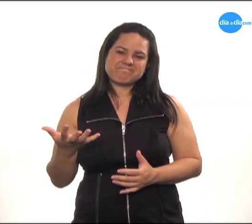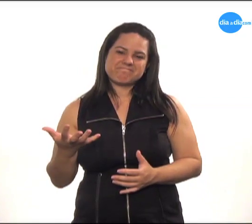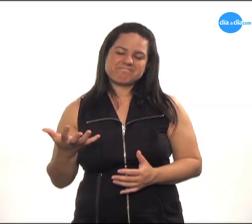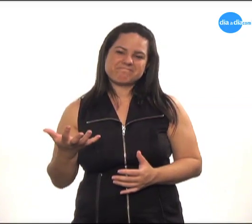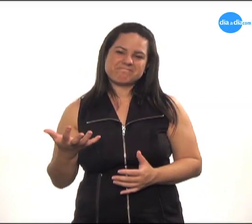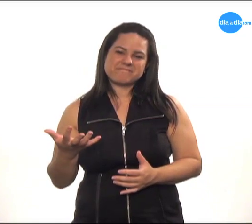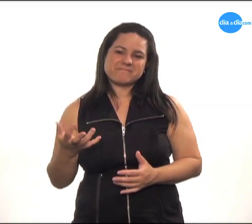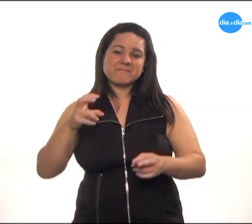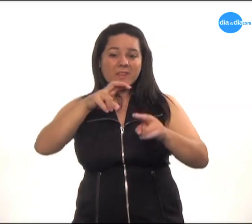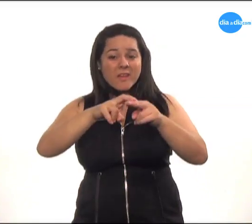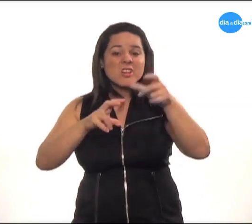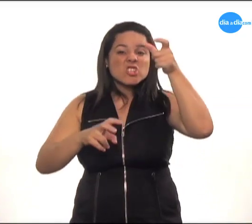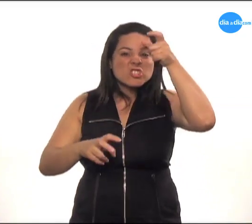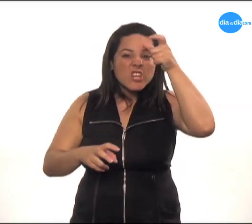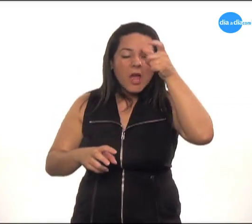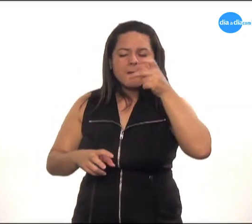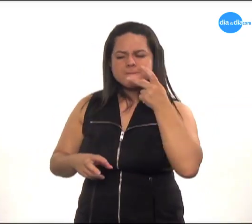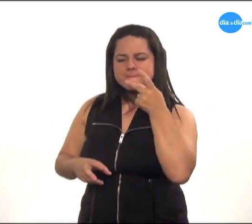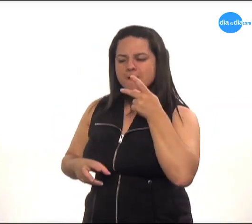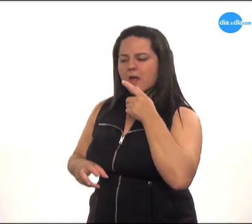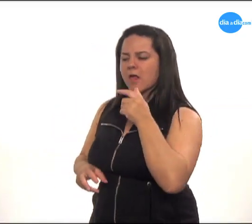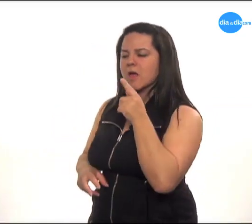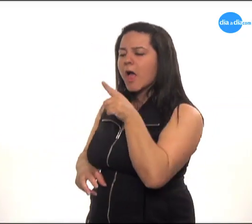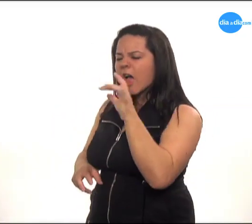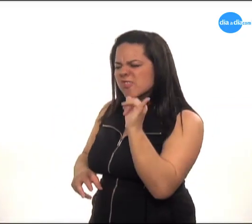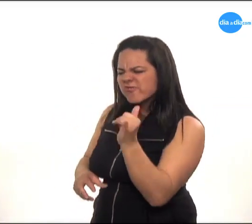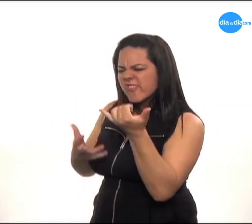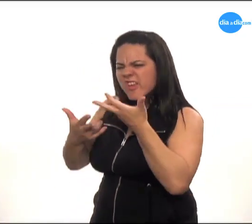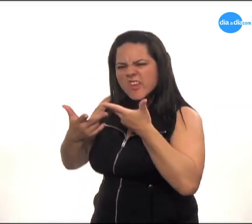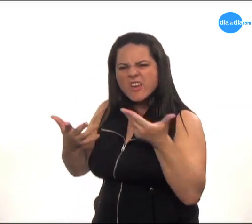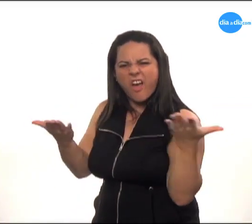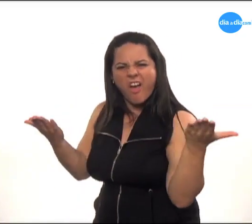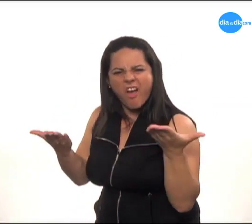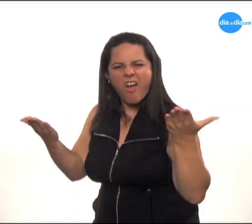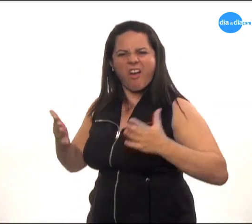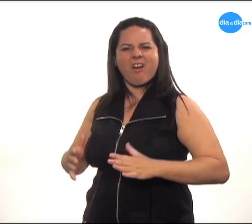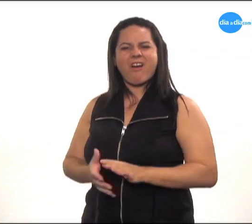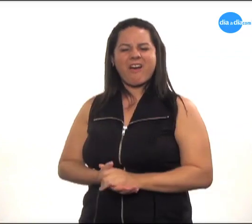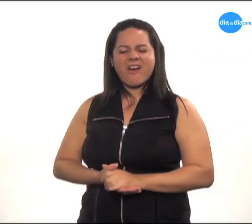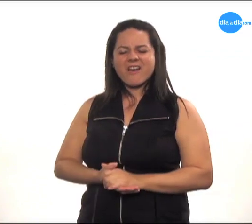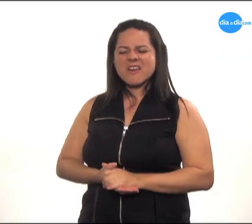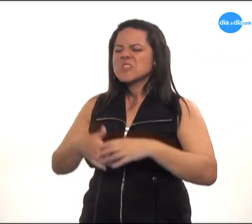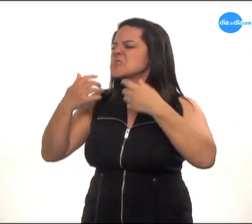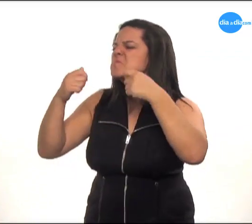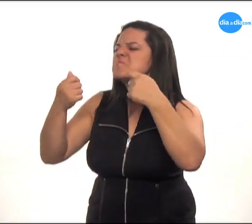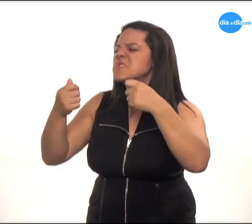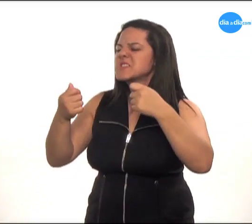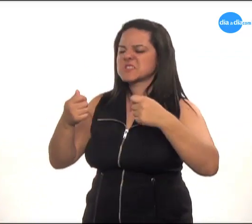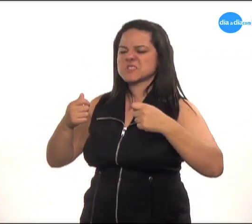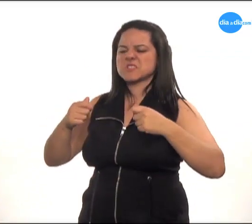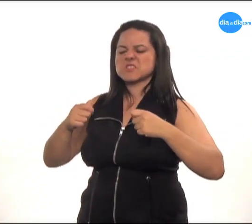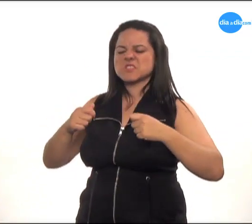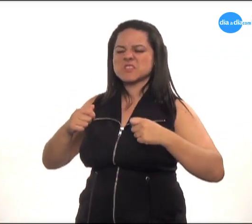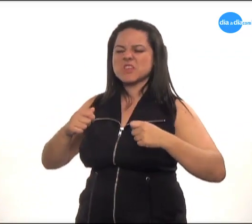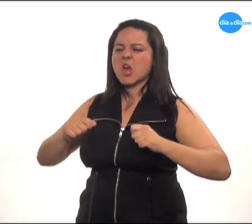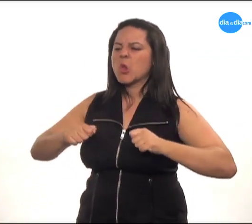E é por isso que o inimigo diz assim, desfruta tudo agora. Não precisa passar